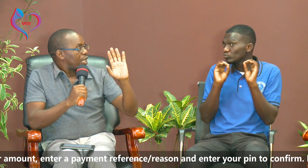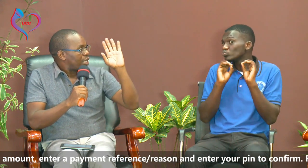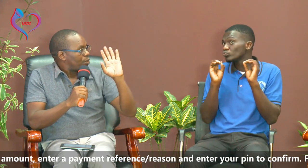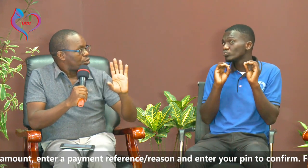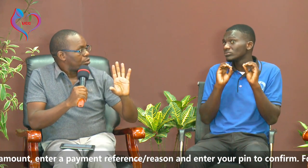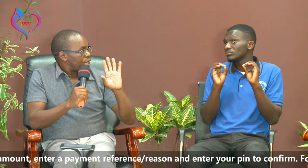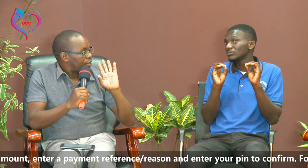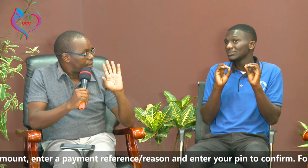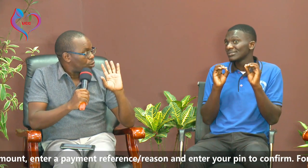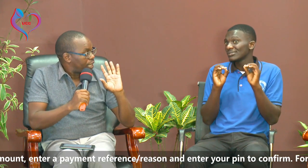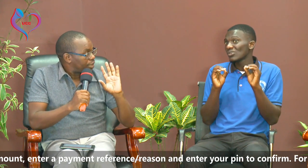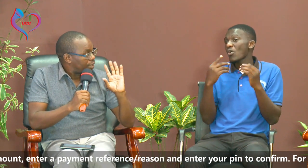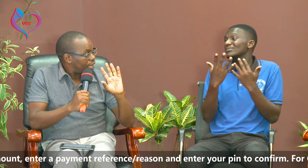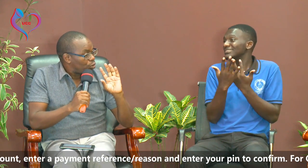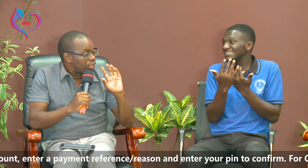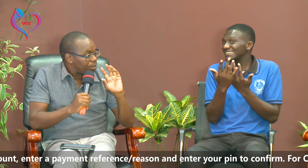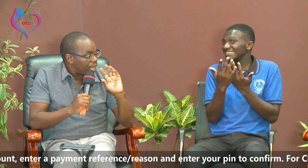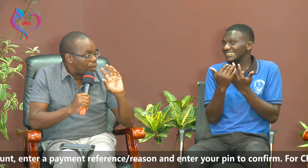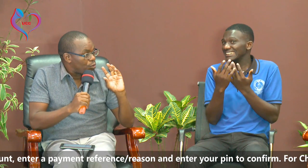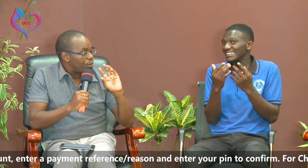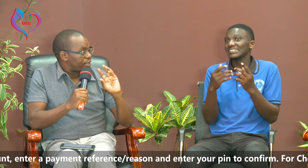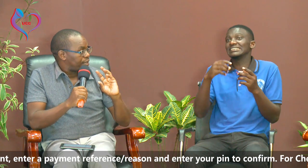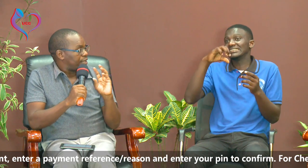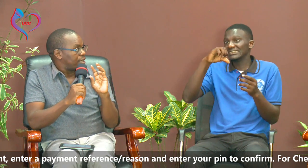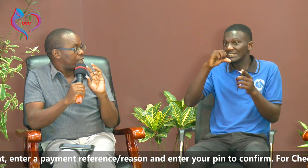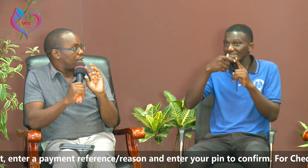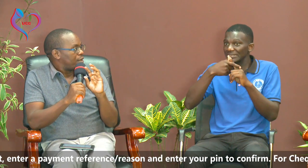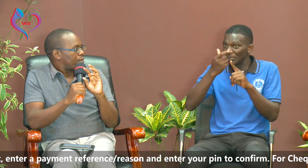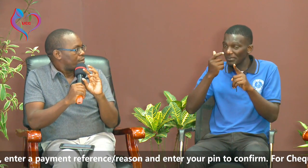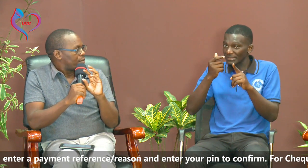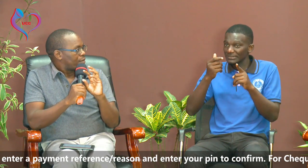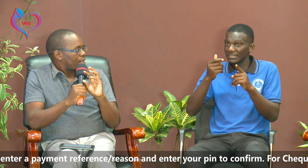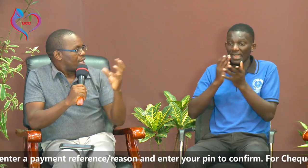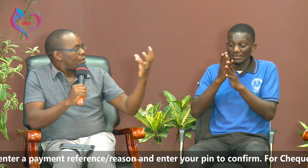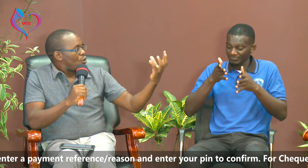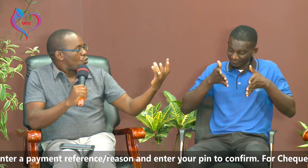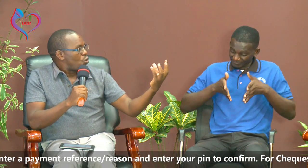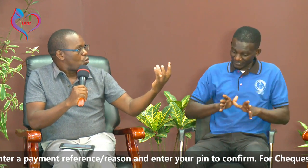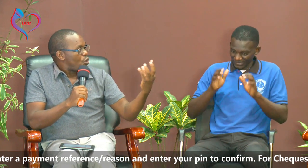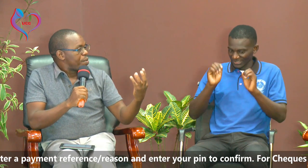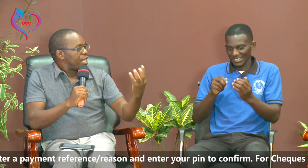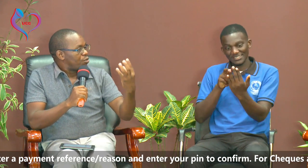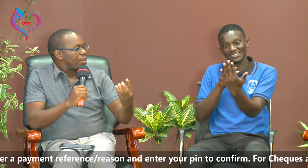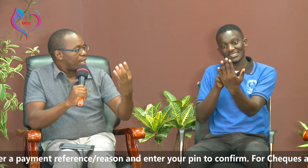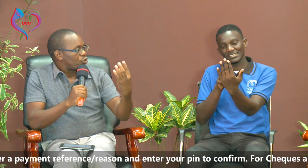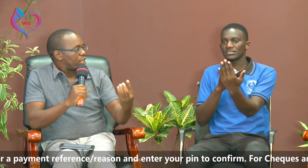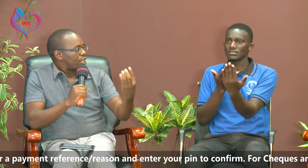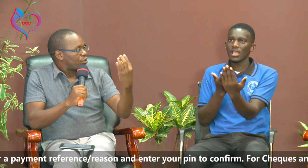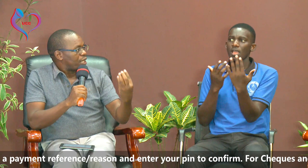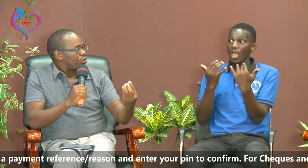nozala nga tamanyi kyozadde kyogenda zaala nokirabira awo ngoma ze kisindika na ebigendula bya Katonda kyatutera